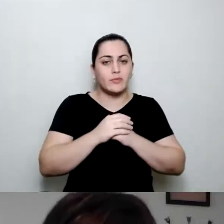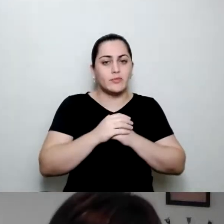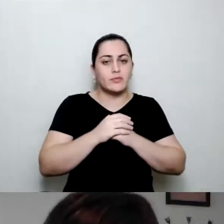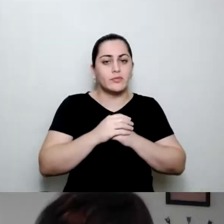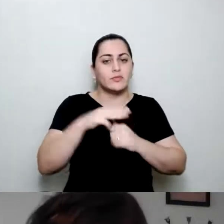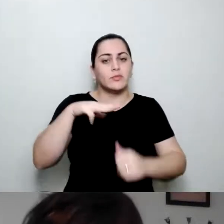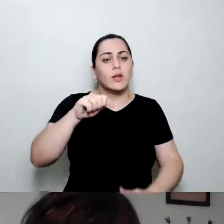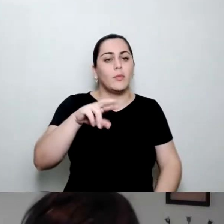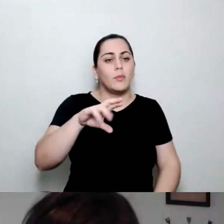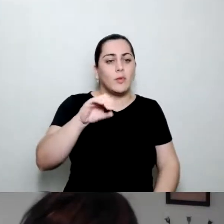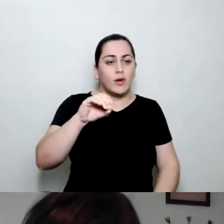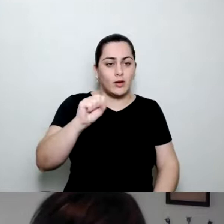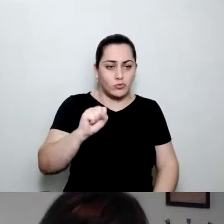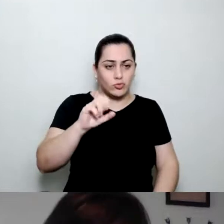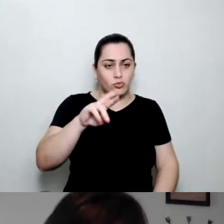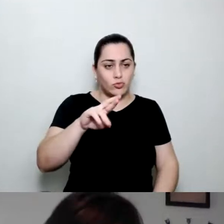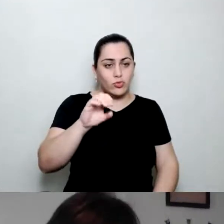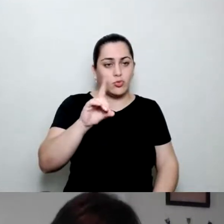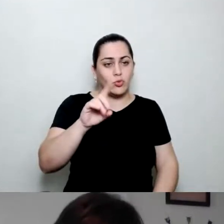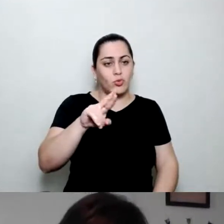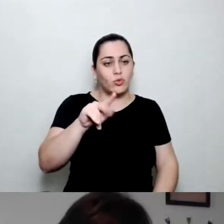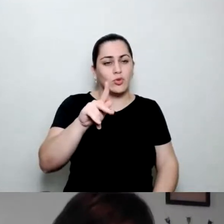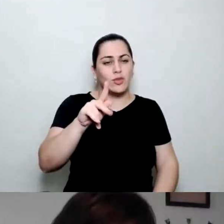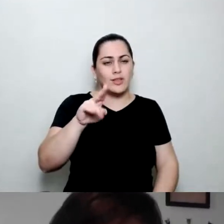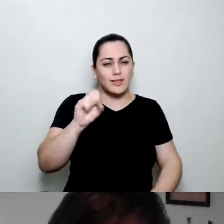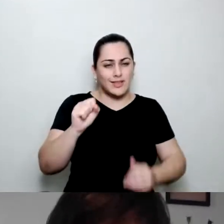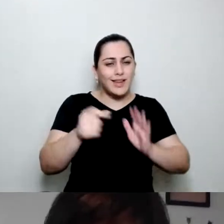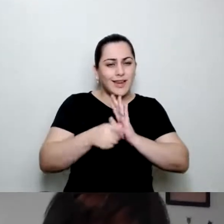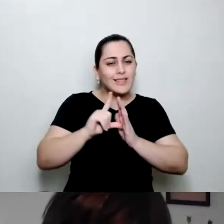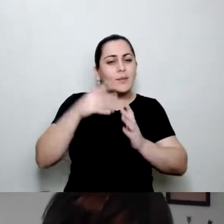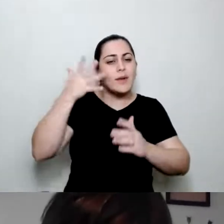Marcos Rodrigues perguntou, enquanto o Sebastião falava,